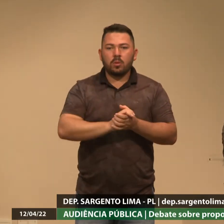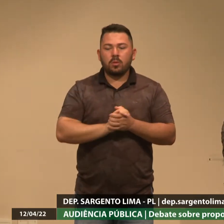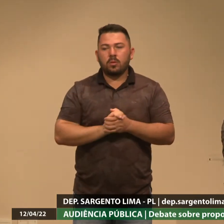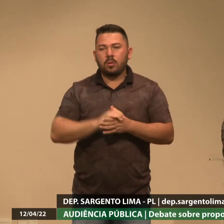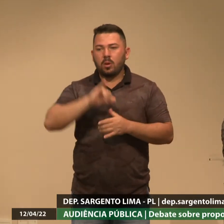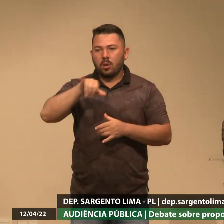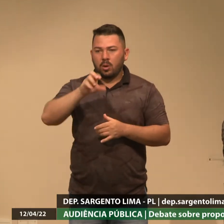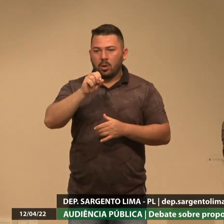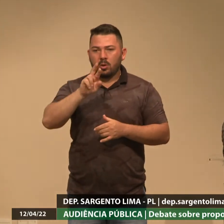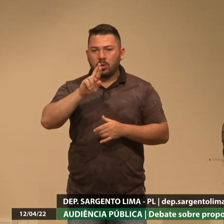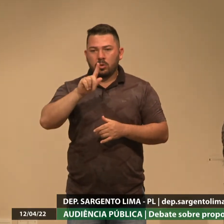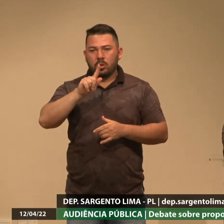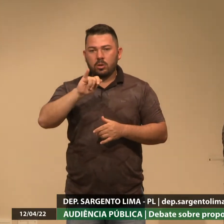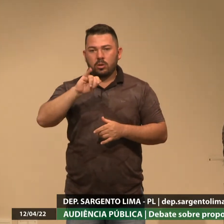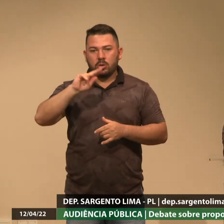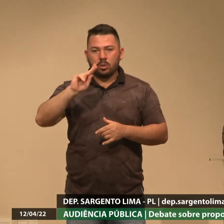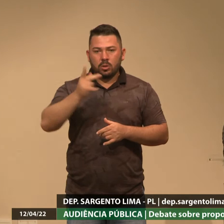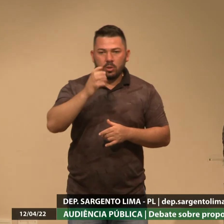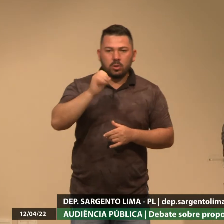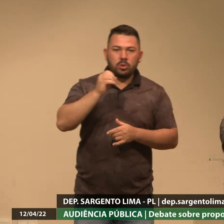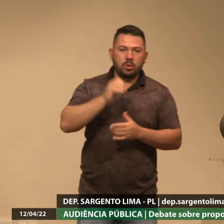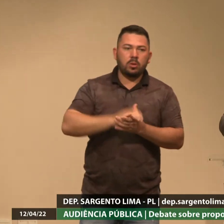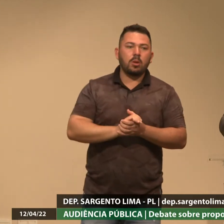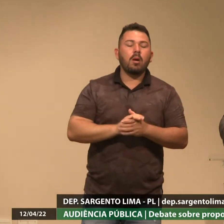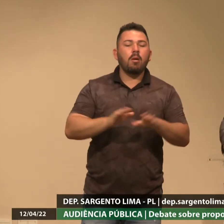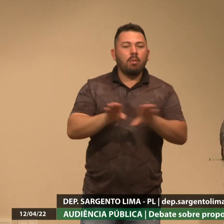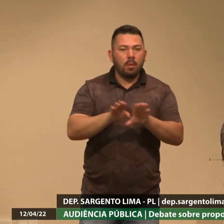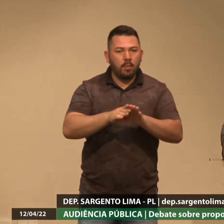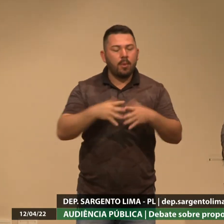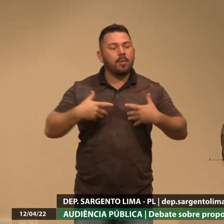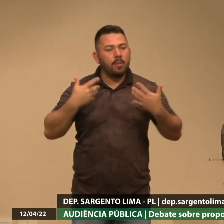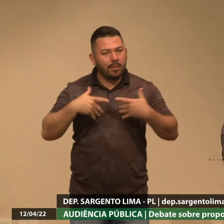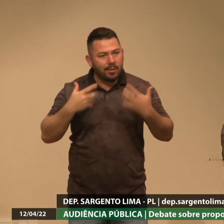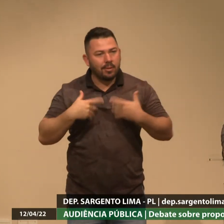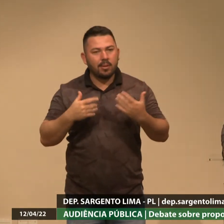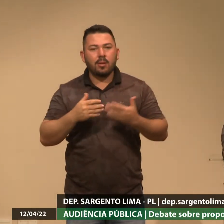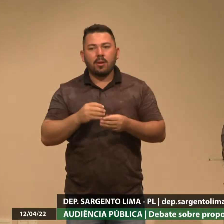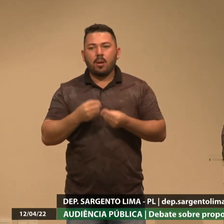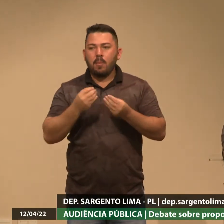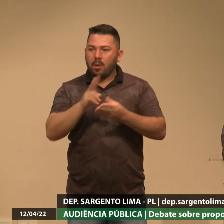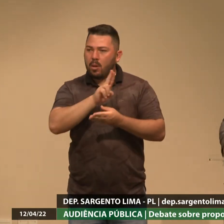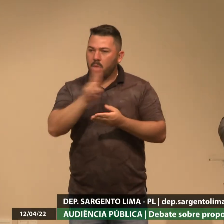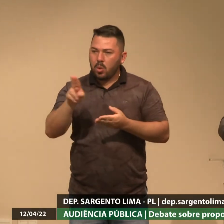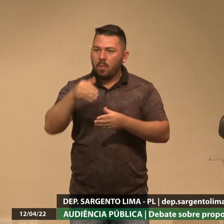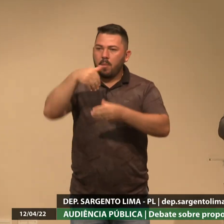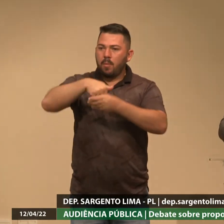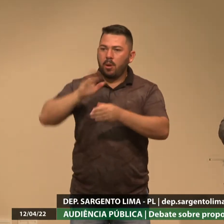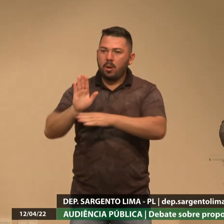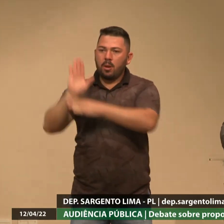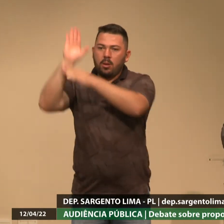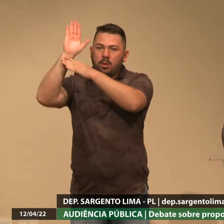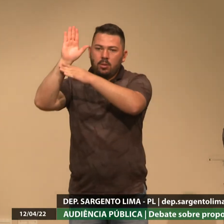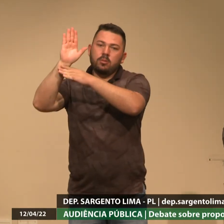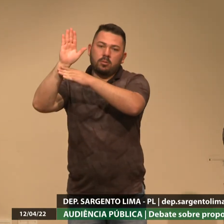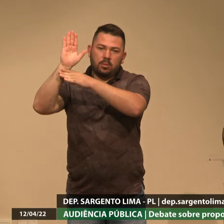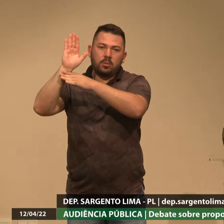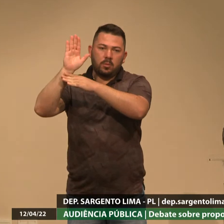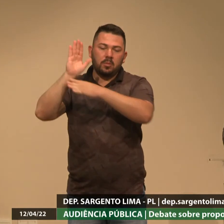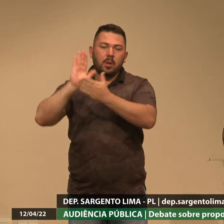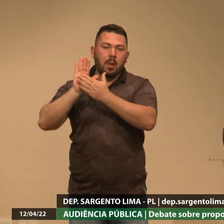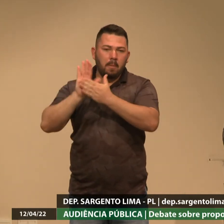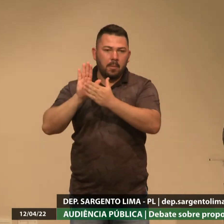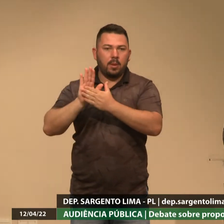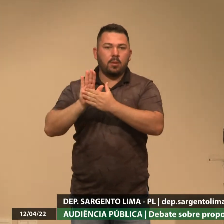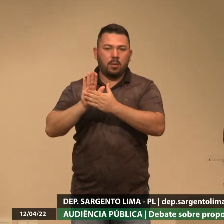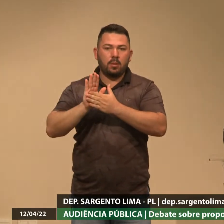que também para minha alegria e também colocou seu nome à disposição a estar à frente do Estado de Santa